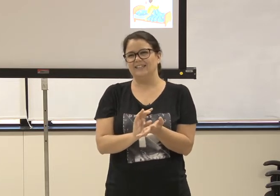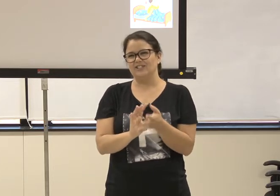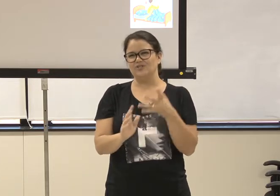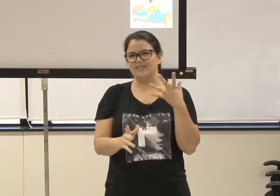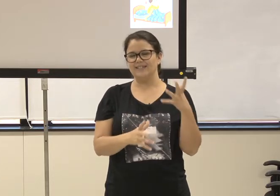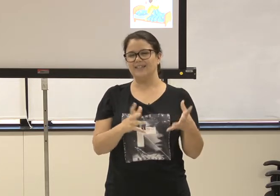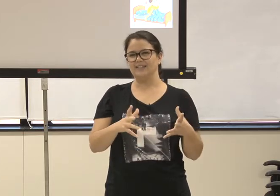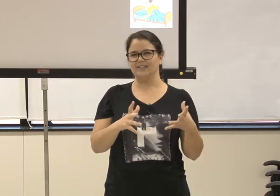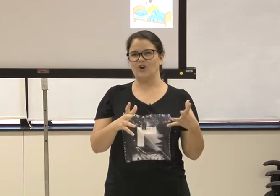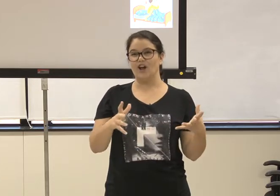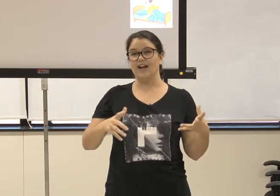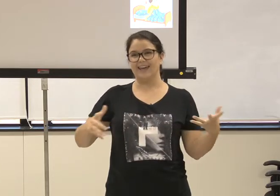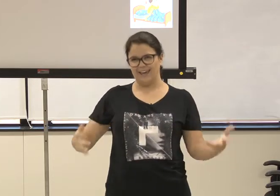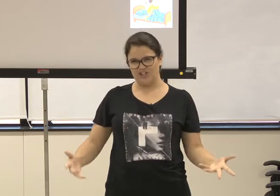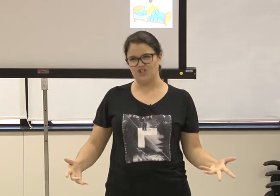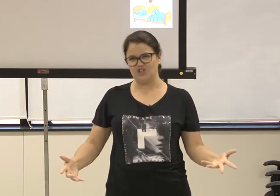Tinha uma certa cola quente.